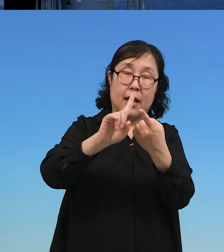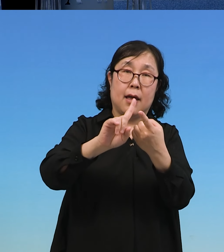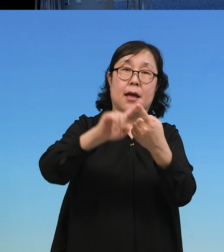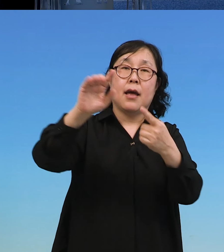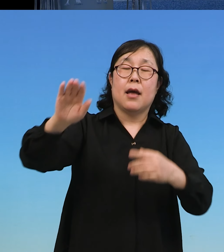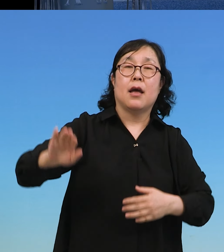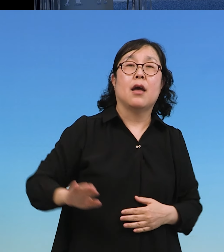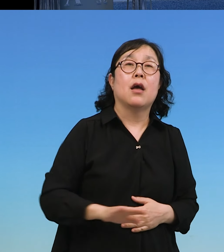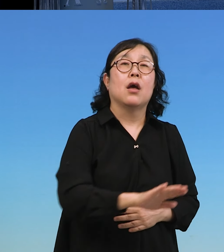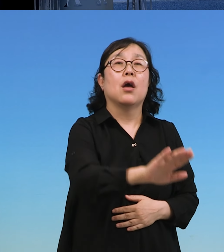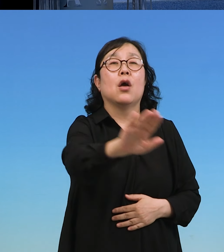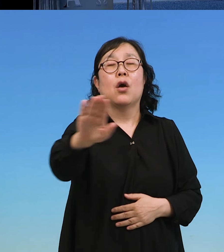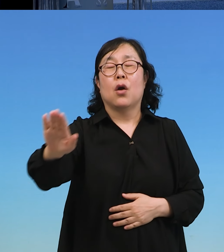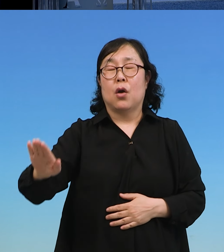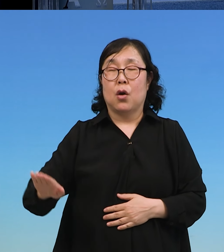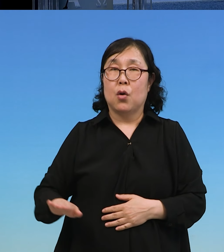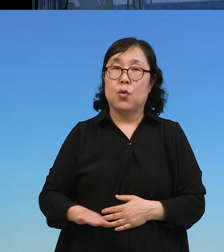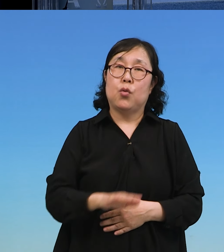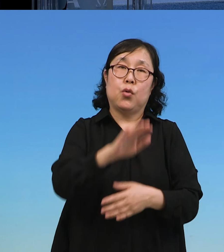우리